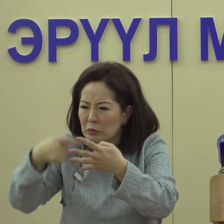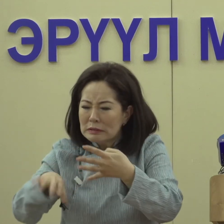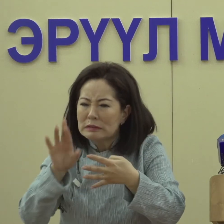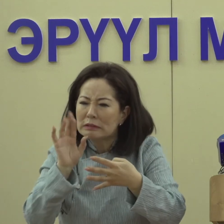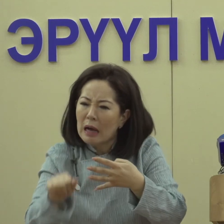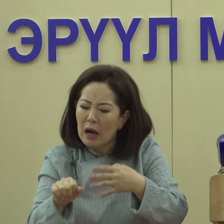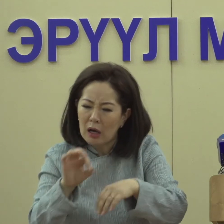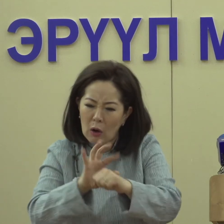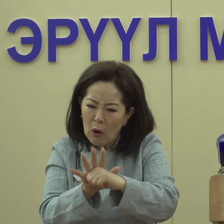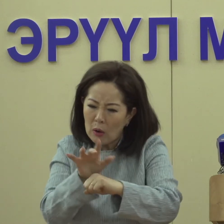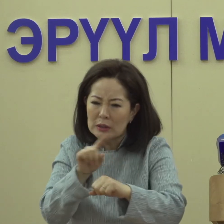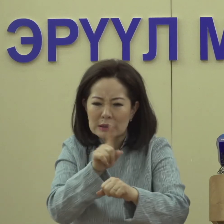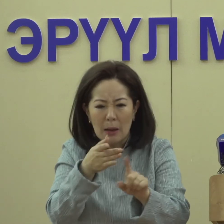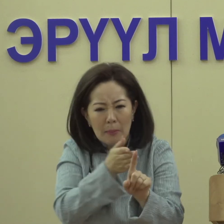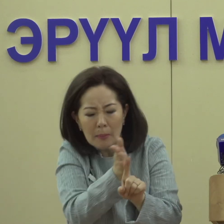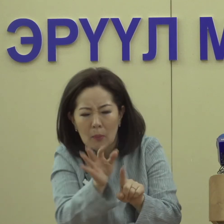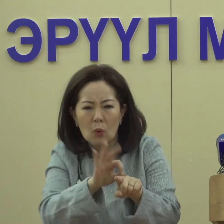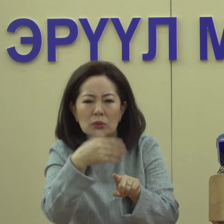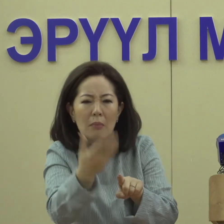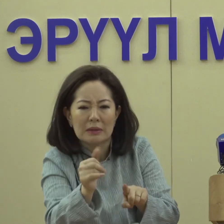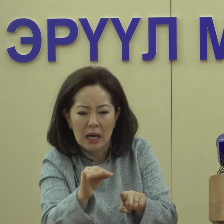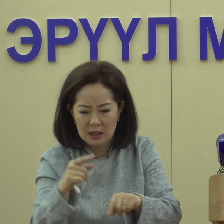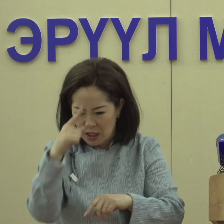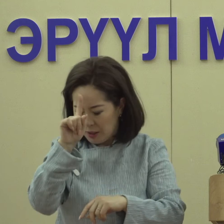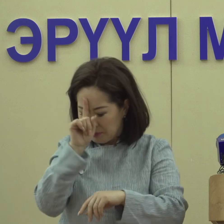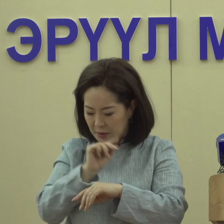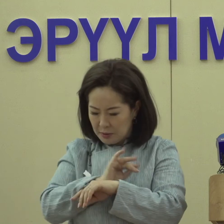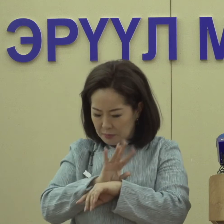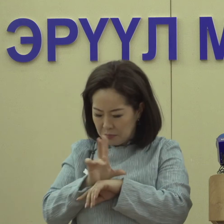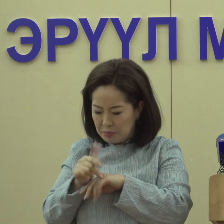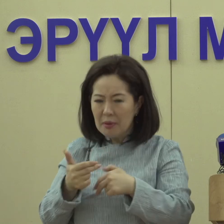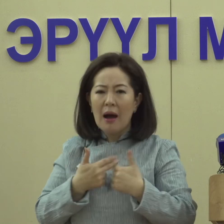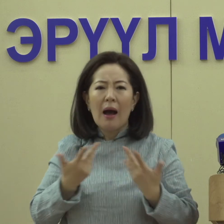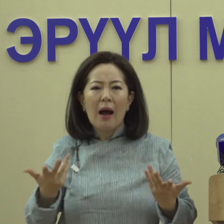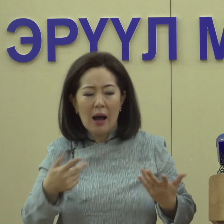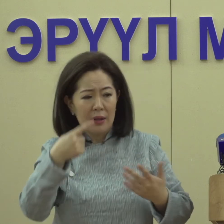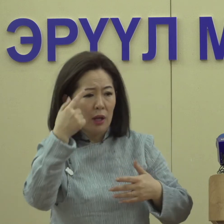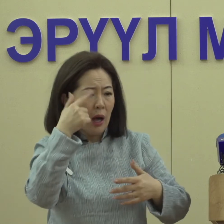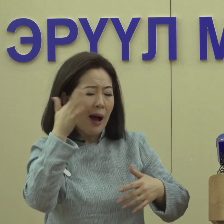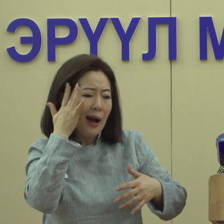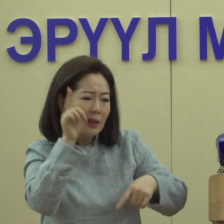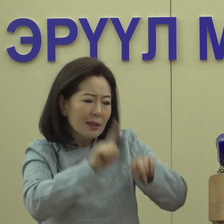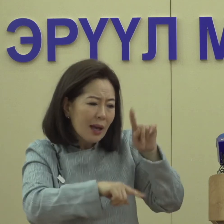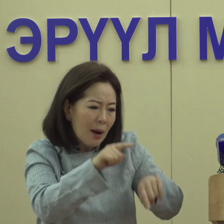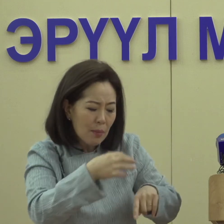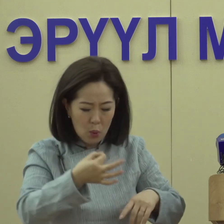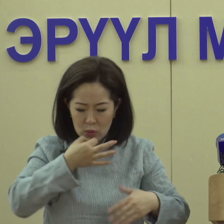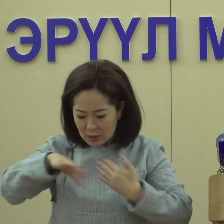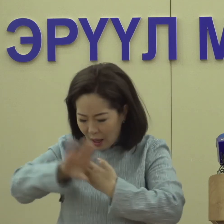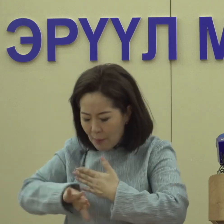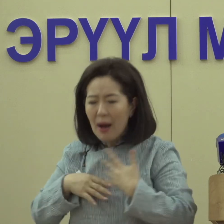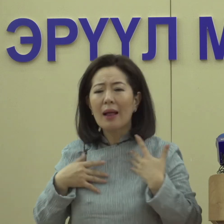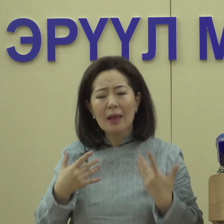зам, дамжих зам, шинж тэмдэг, ямар эмчилгээ, ямар оронд одоо байдал ямар байгаа, яаж урчилсан сэргийлэх үү, хувь хүн